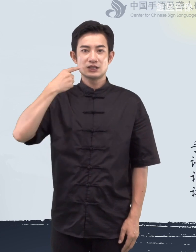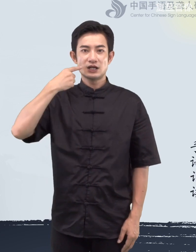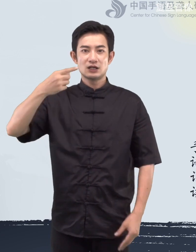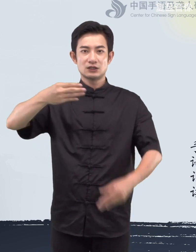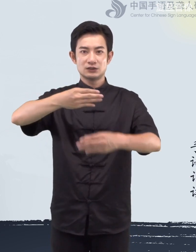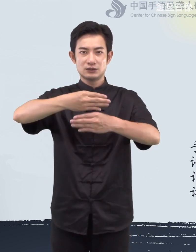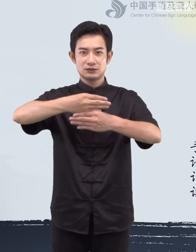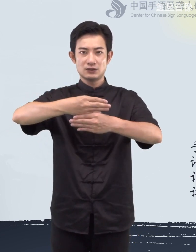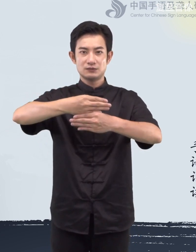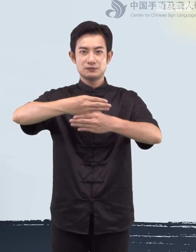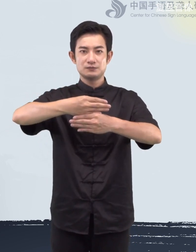唐